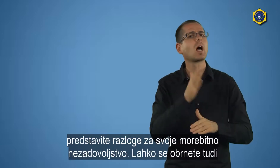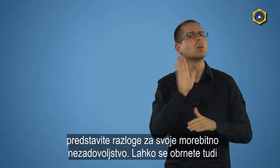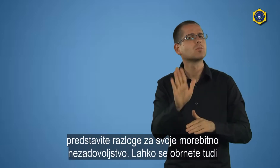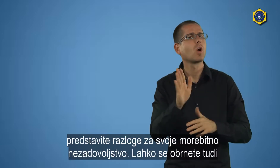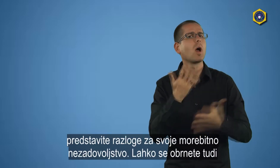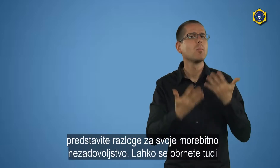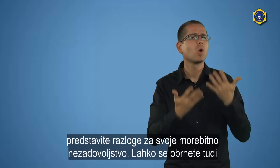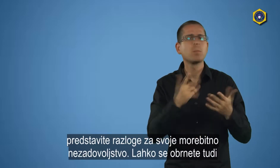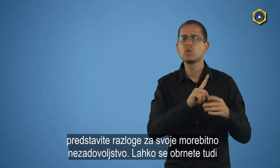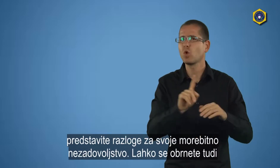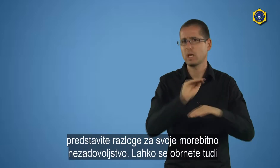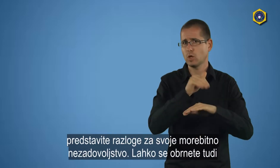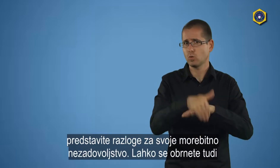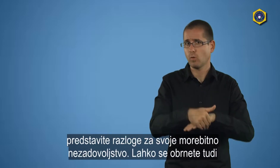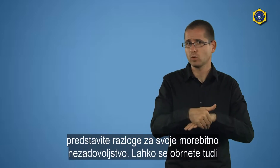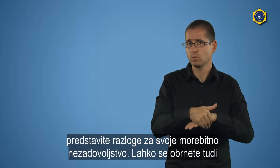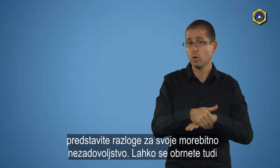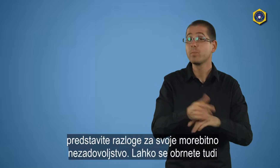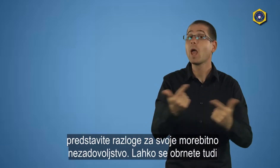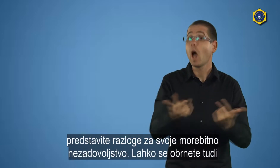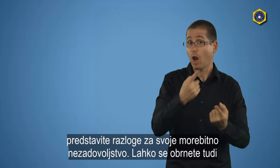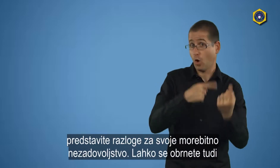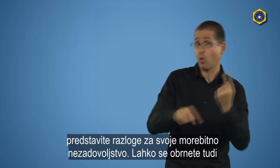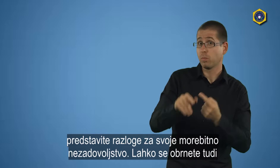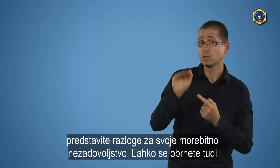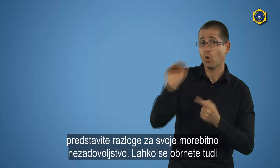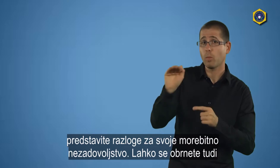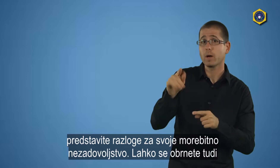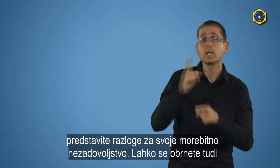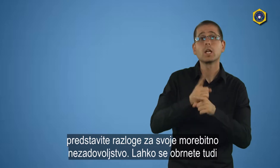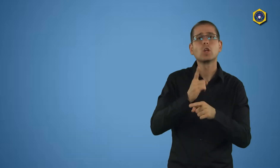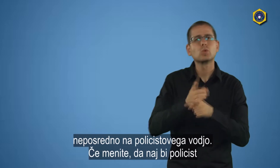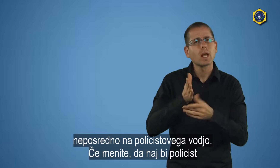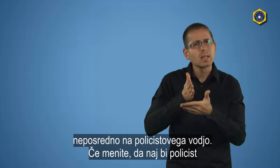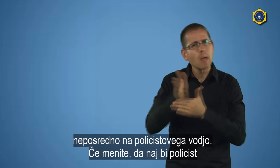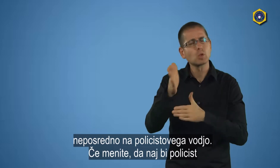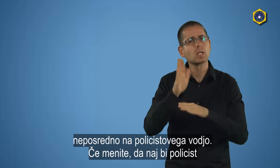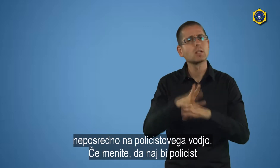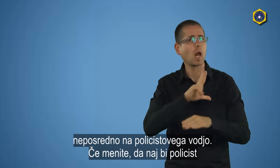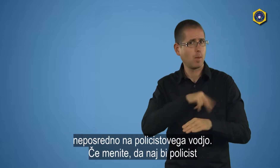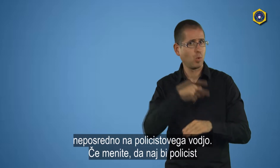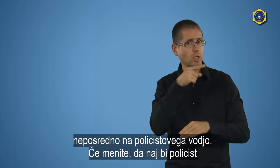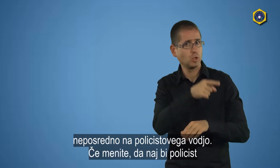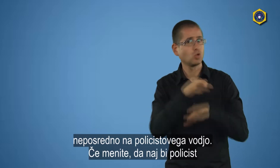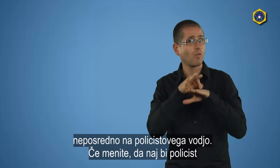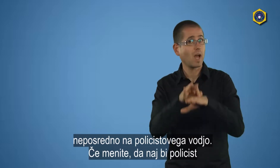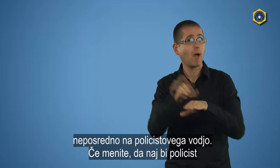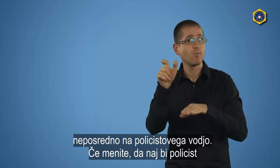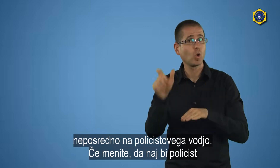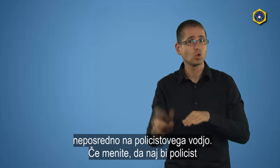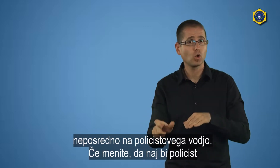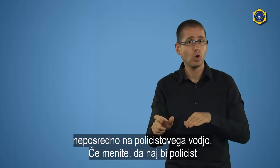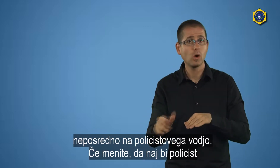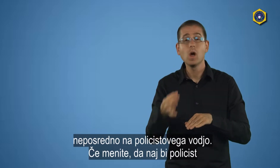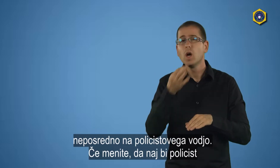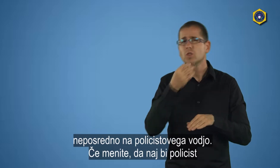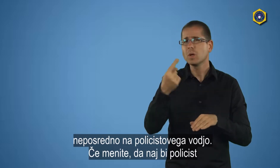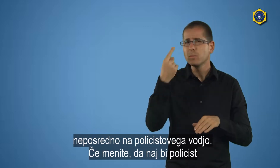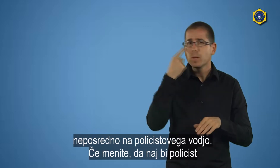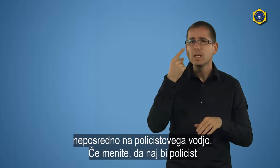morebitno nezadovoljstvo. Lahko se obrnete tudi neposredno na policistovega vodjo. Če menite, da